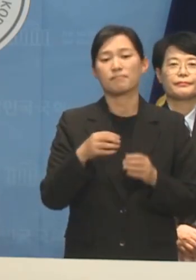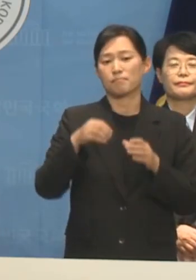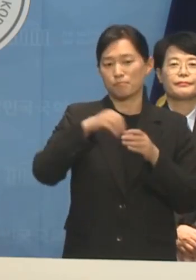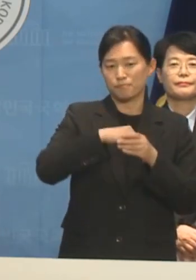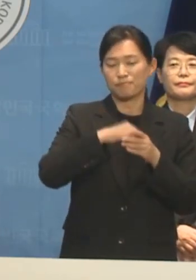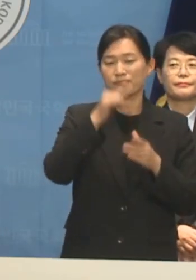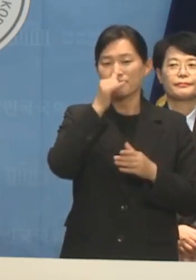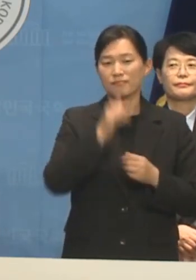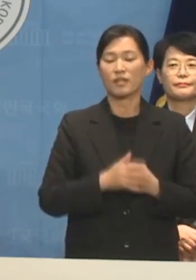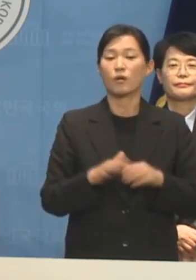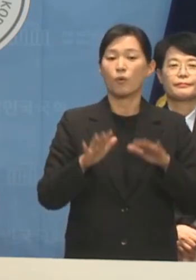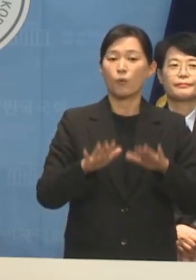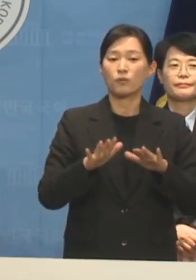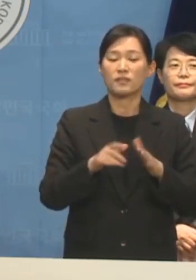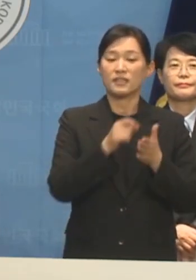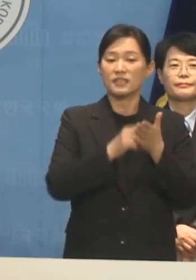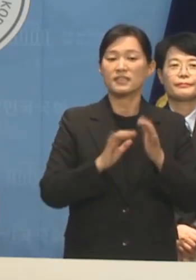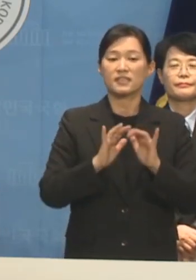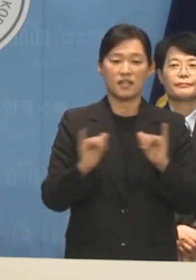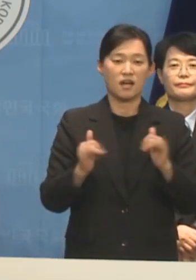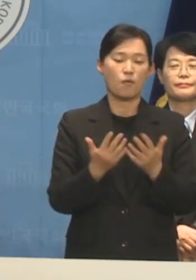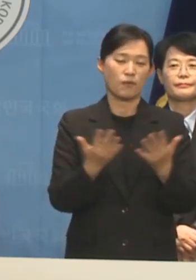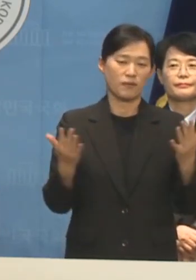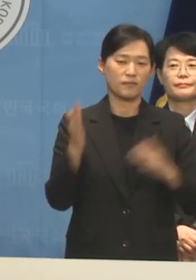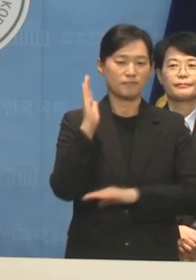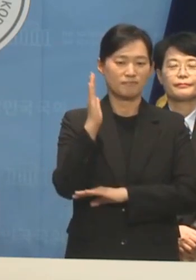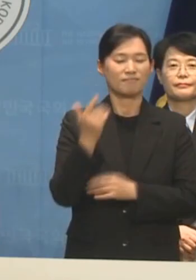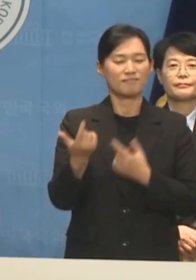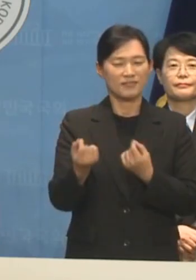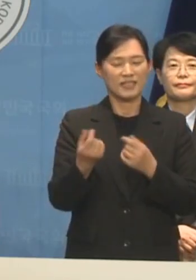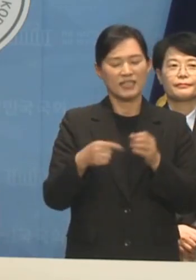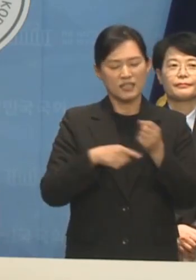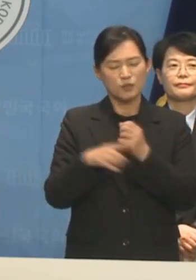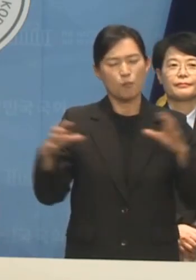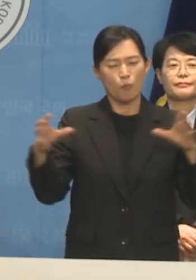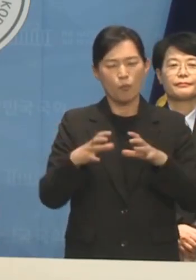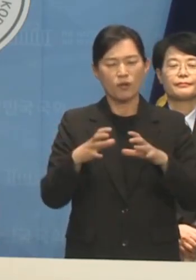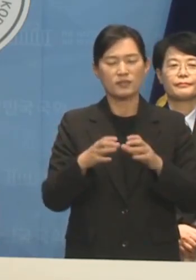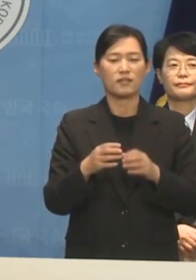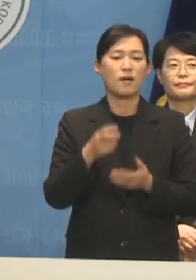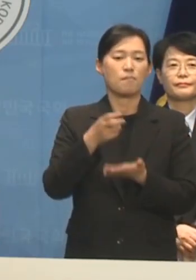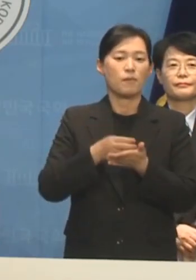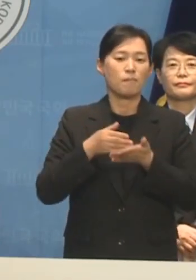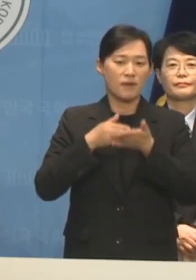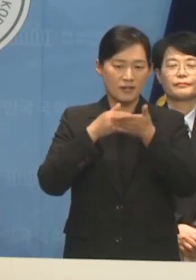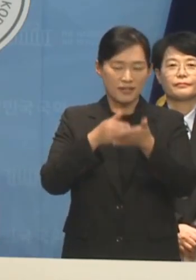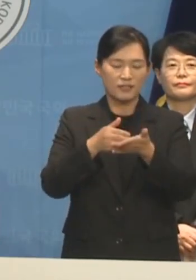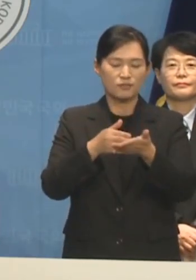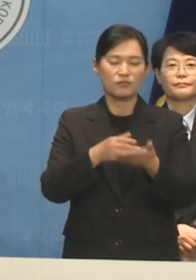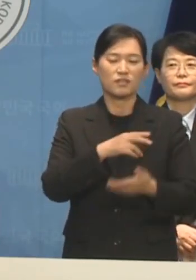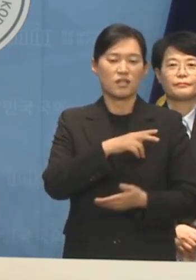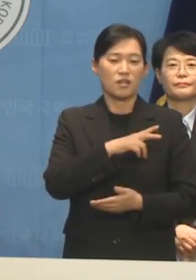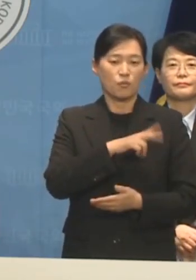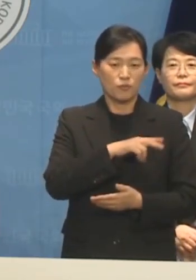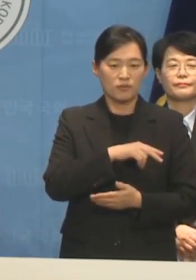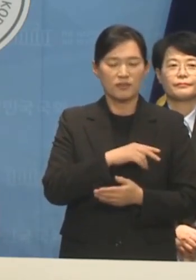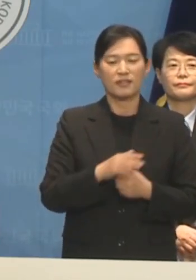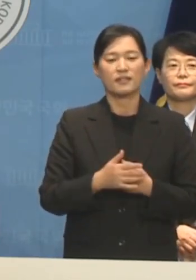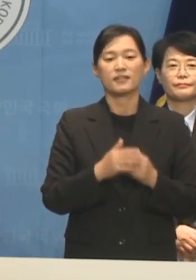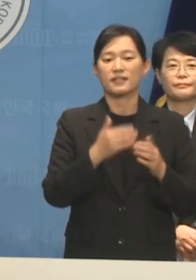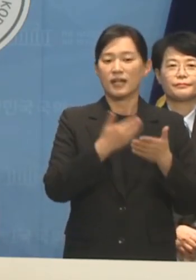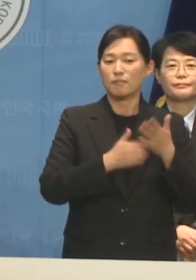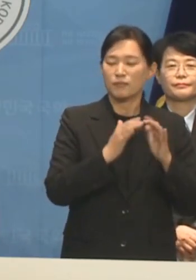있습니다. 오늘 기자회견 또한 마찬가지입니다. 그 뜻을 모아서 발의해 주신 의원님들과 유가족